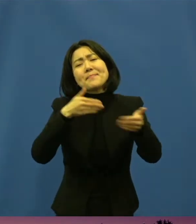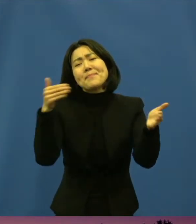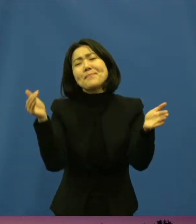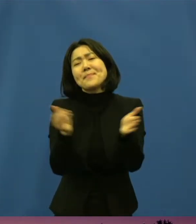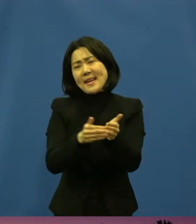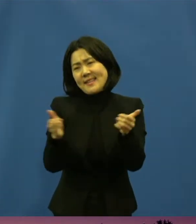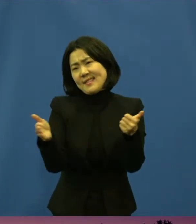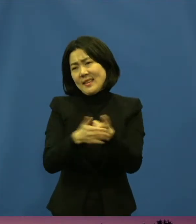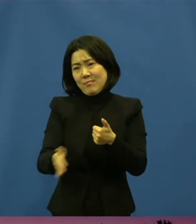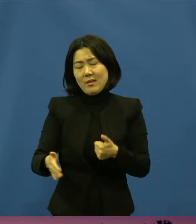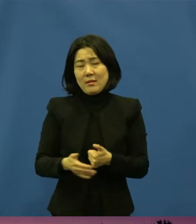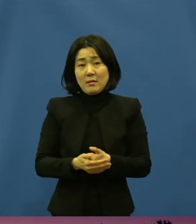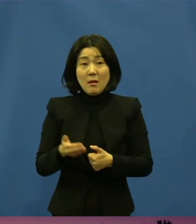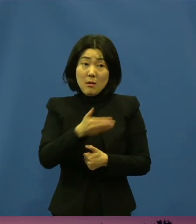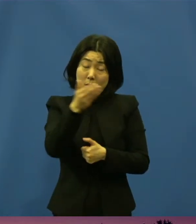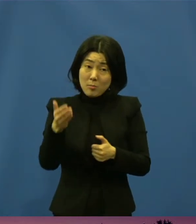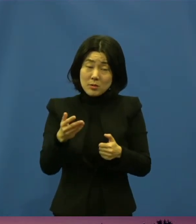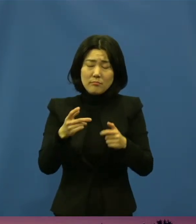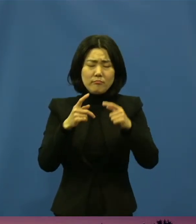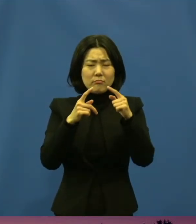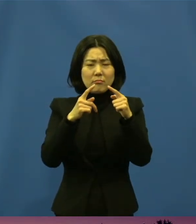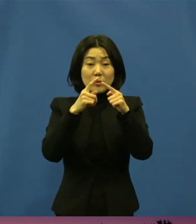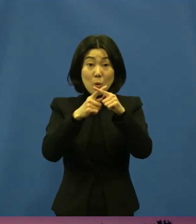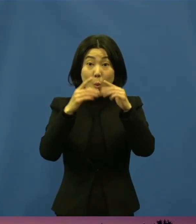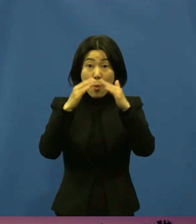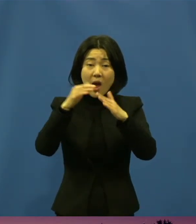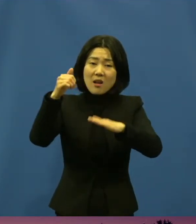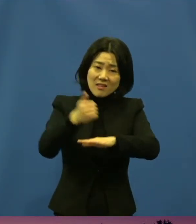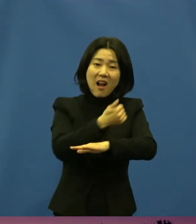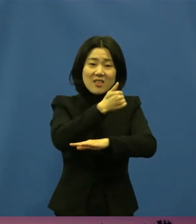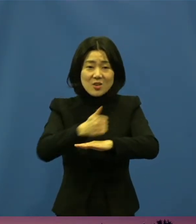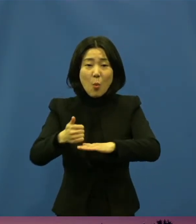교회를 다니고 신앙생활을 하는 것처럼 보여요.